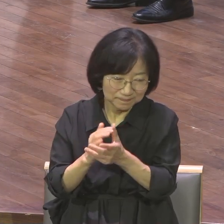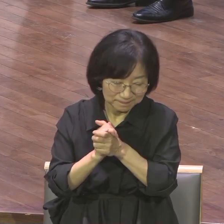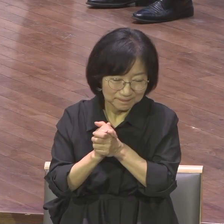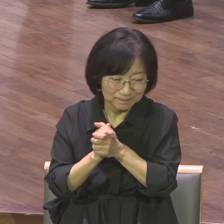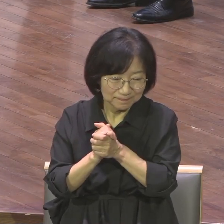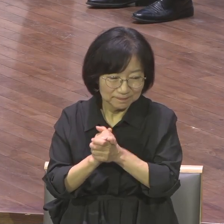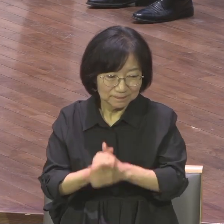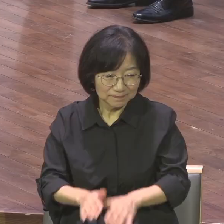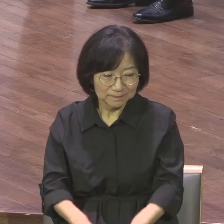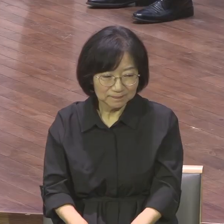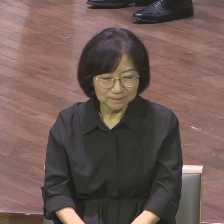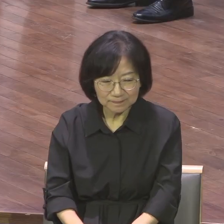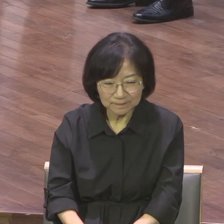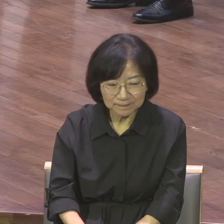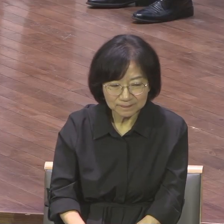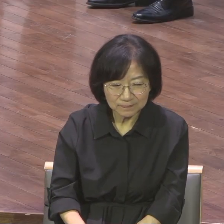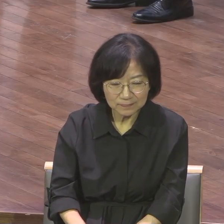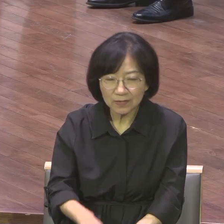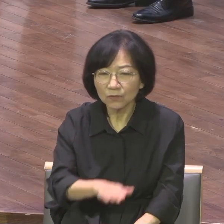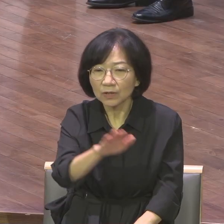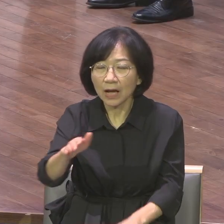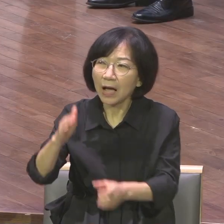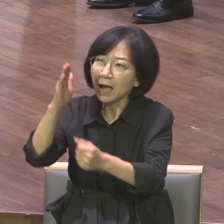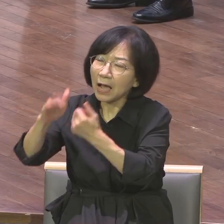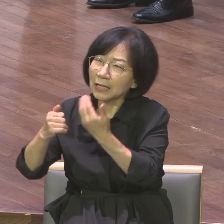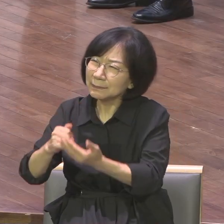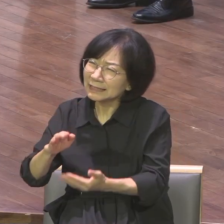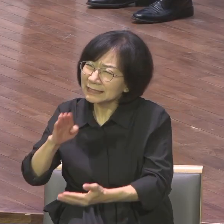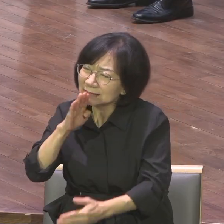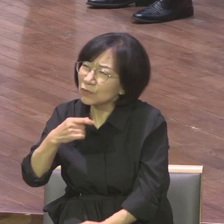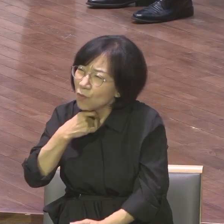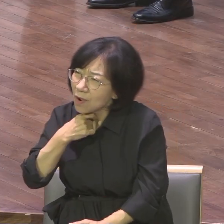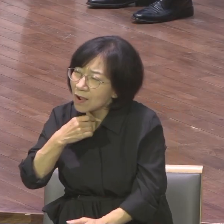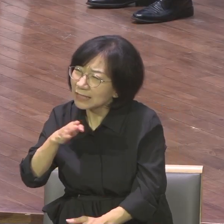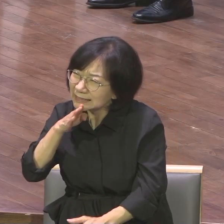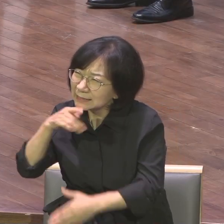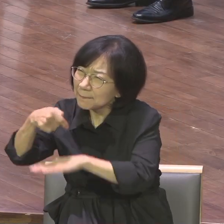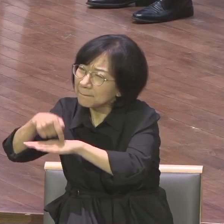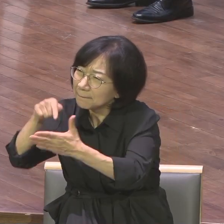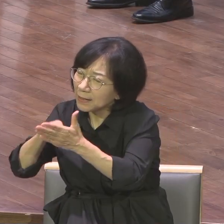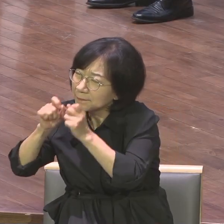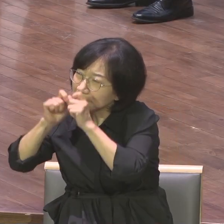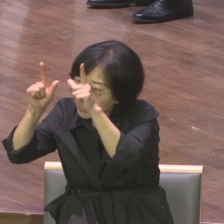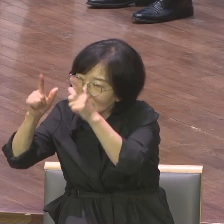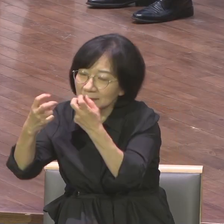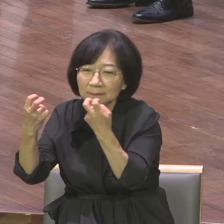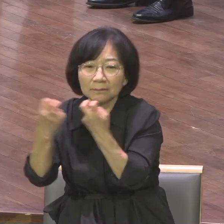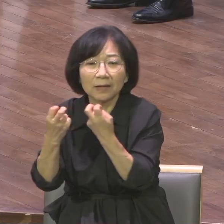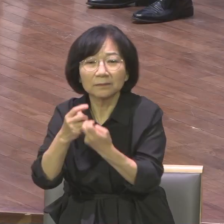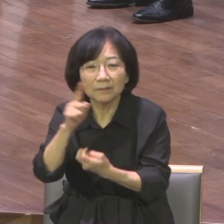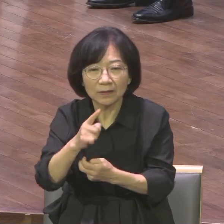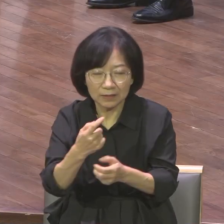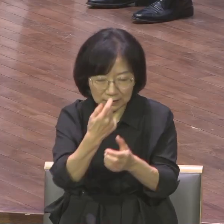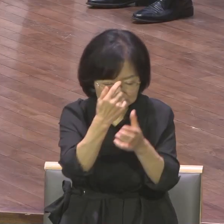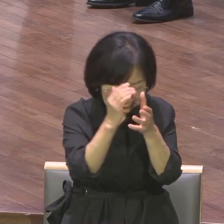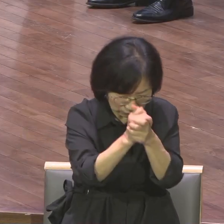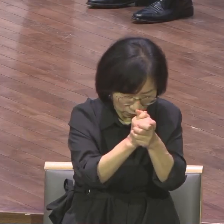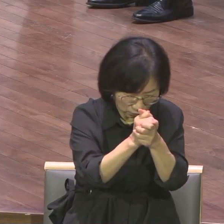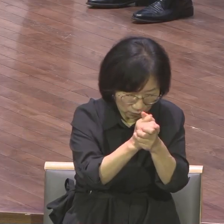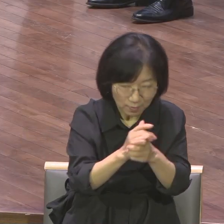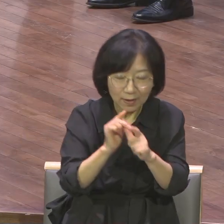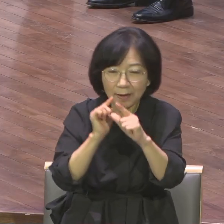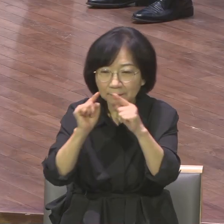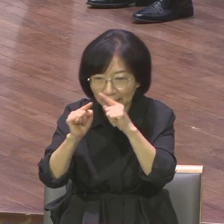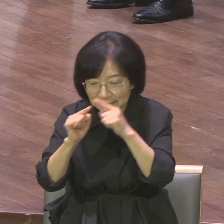본심을 깨달은 은혜죠. 어떻게 깨닫습니까? 하나님 본심을 말씀, 기도, 현장입니다. 말씀, 기도, 현장.